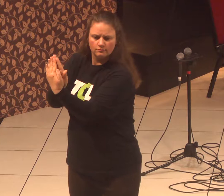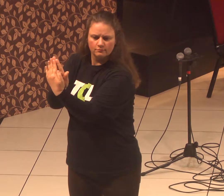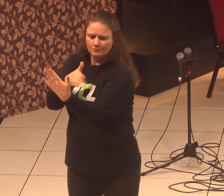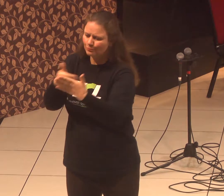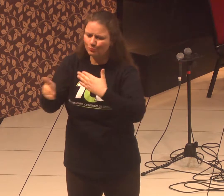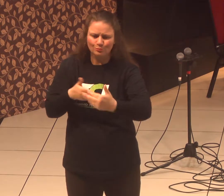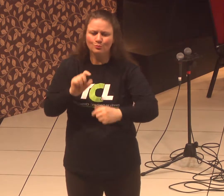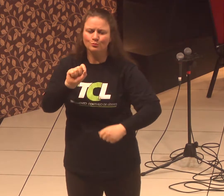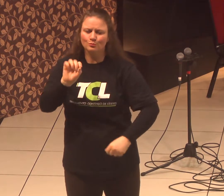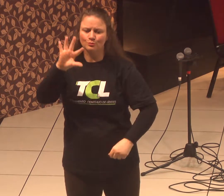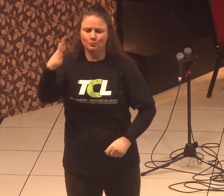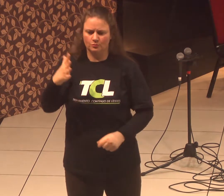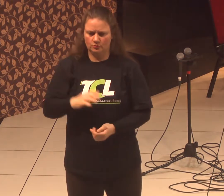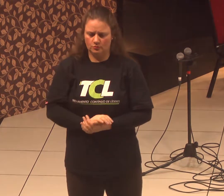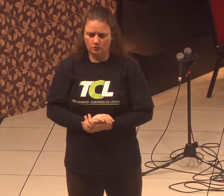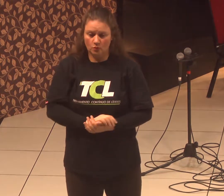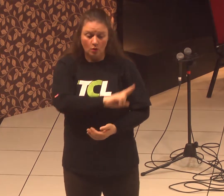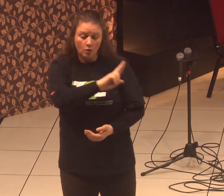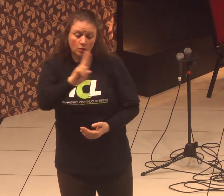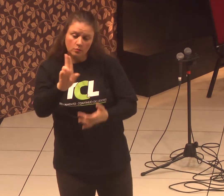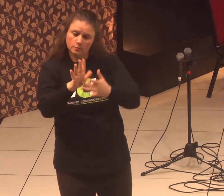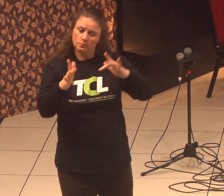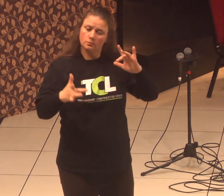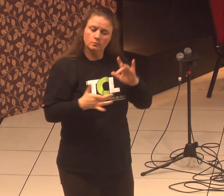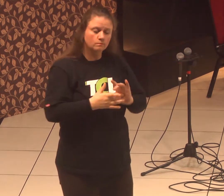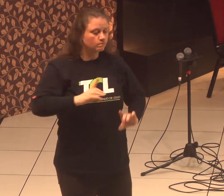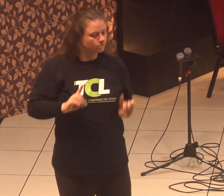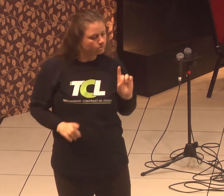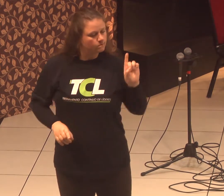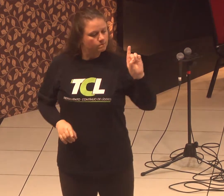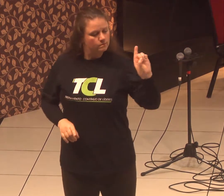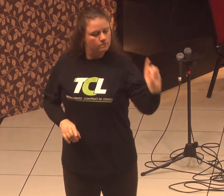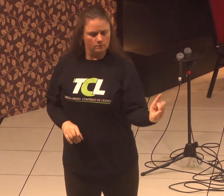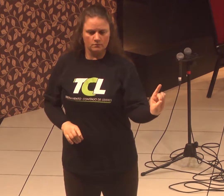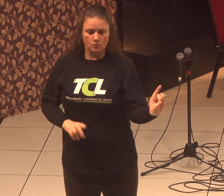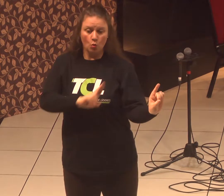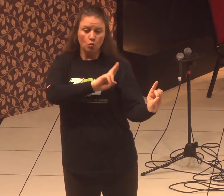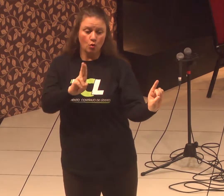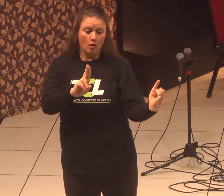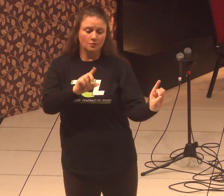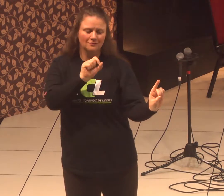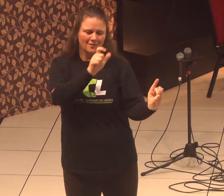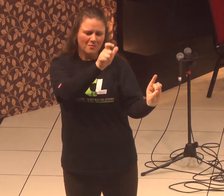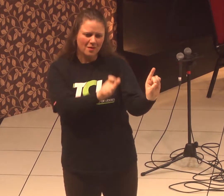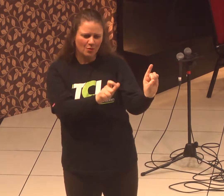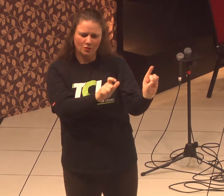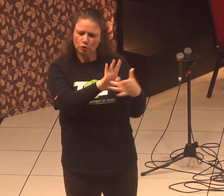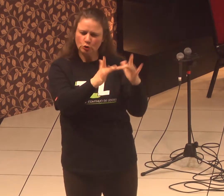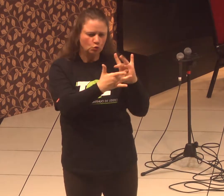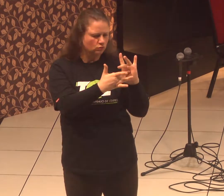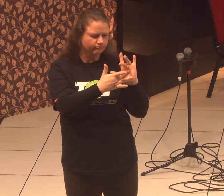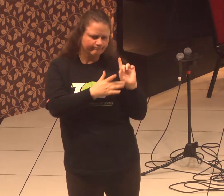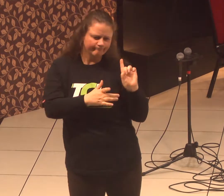O nome de Jesus deve vir à nossa frente em tudo. O que quer que façamos precisa